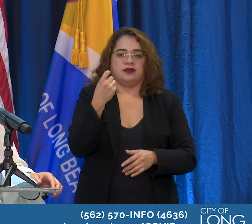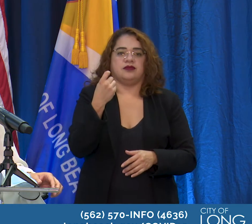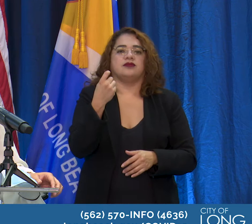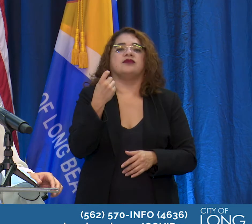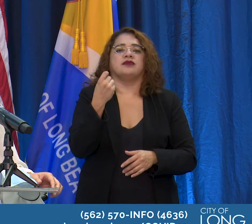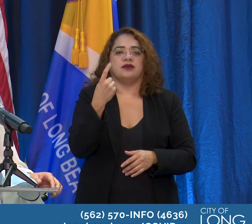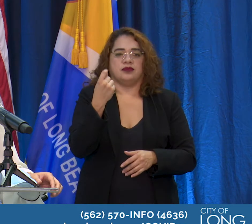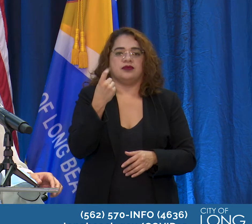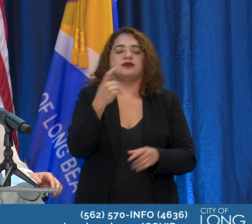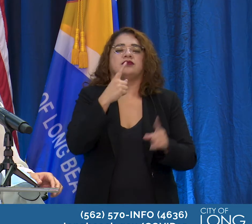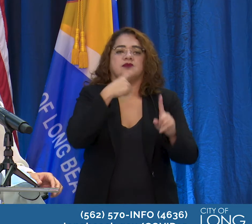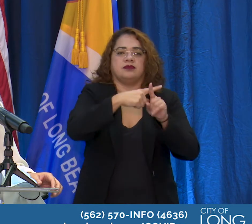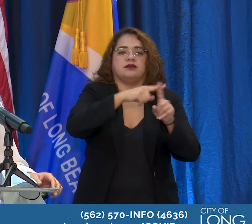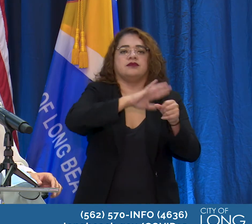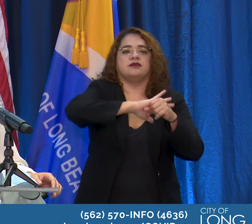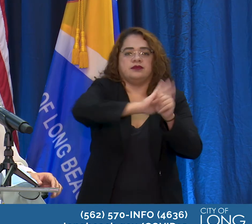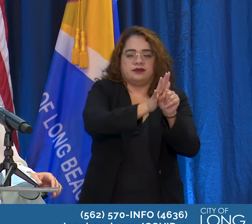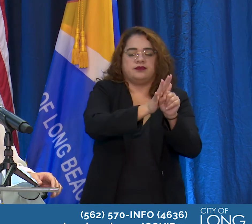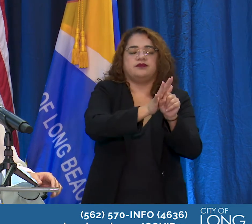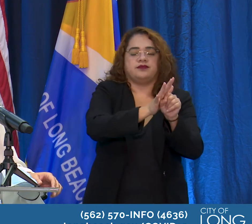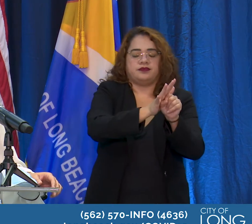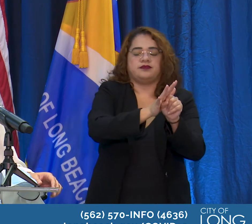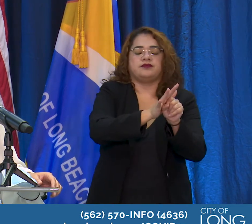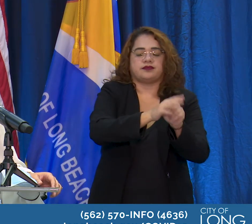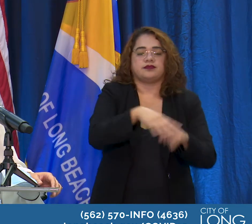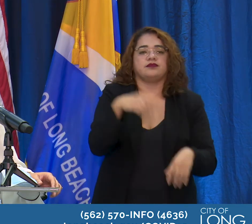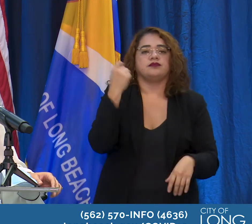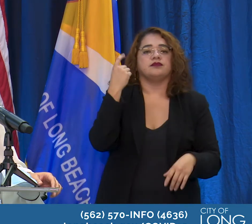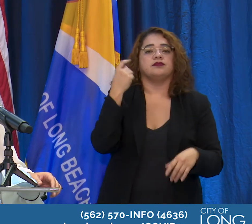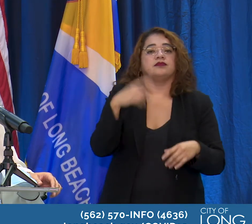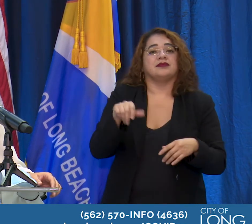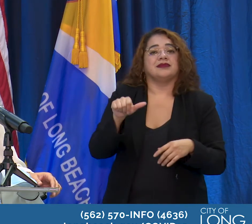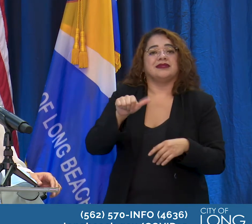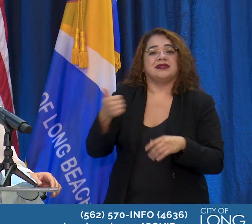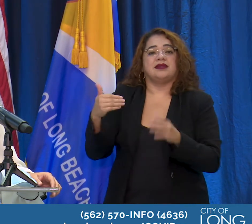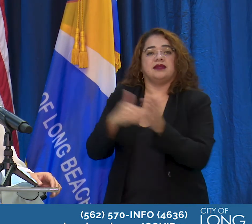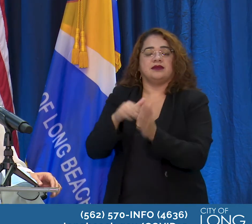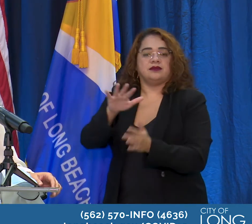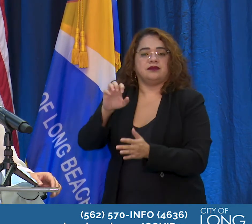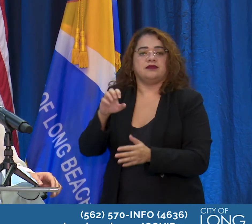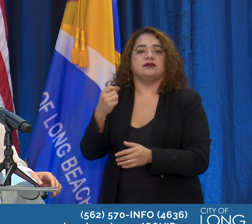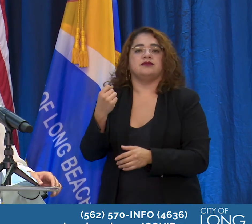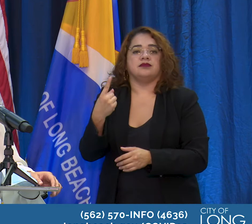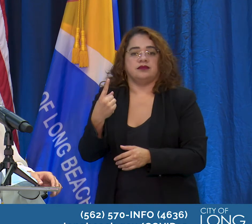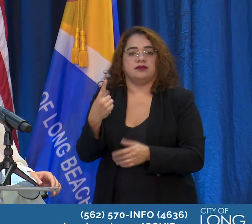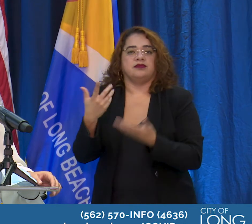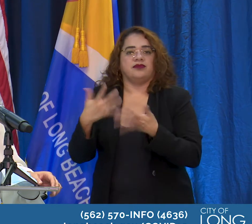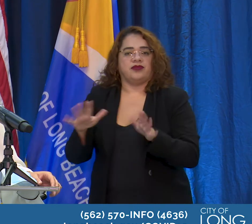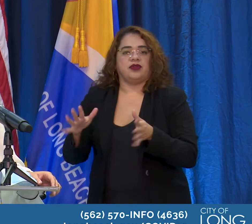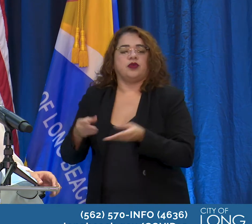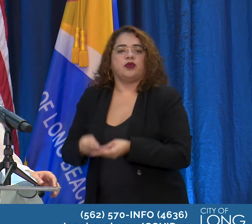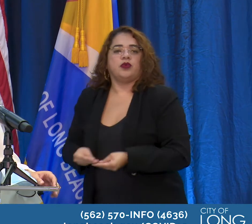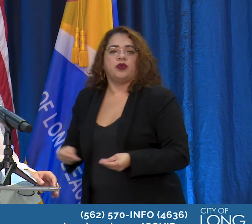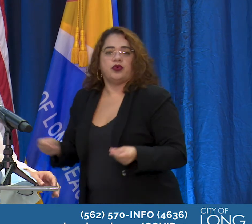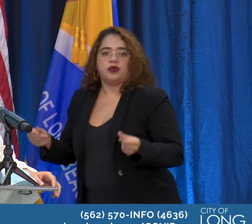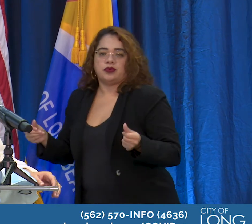por COVID-19. Además, aproximadamente 10,511 personas se han